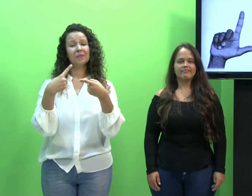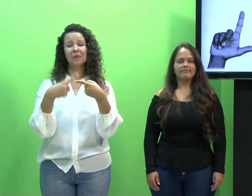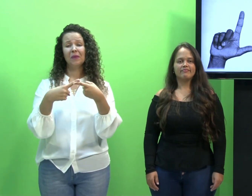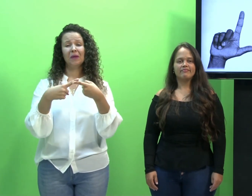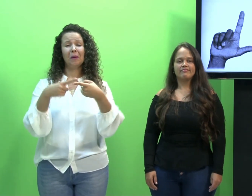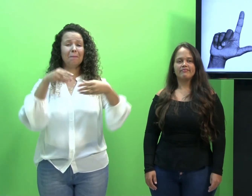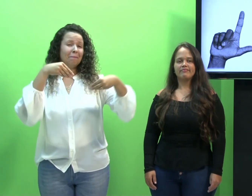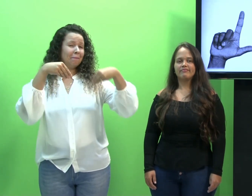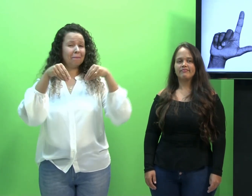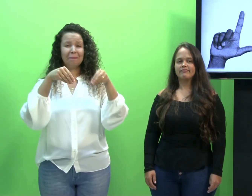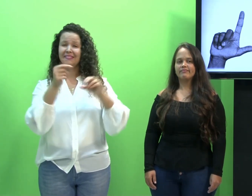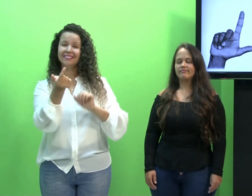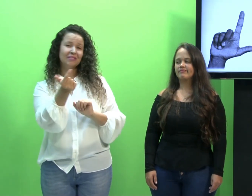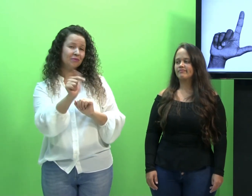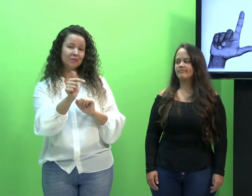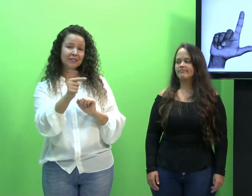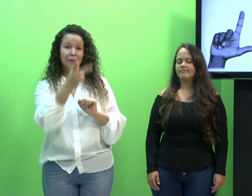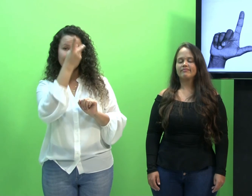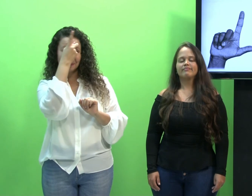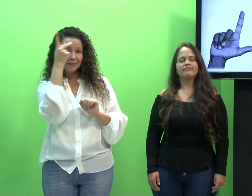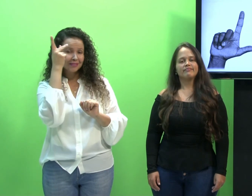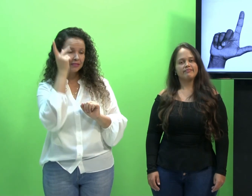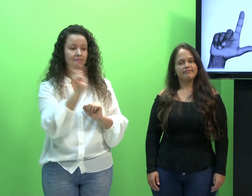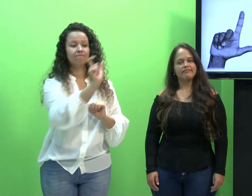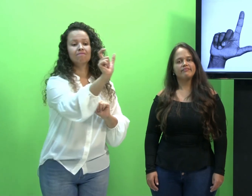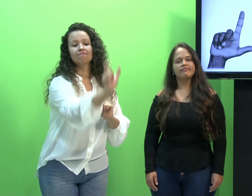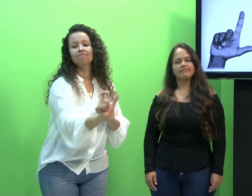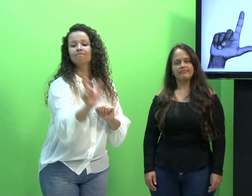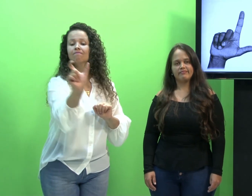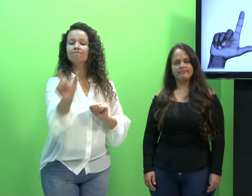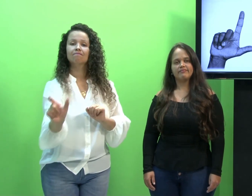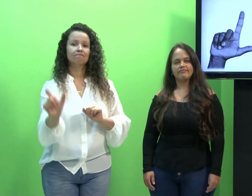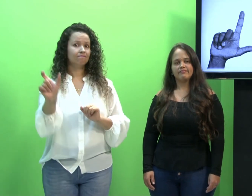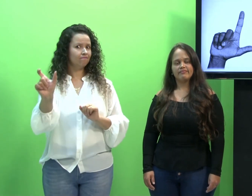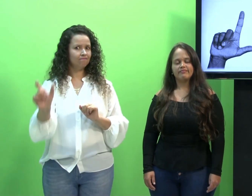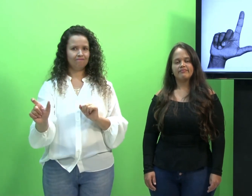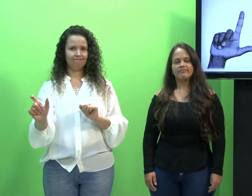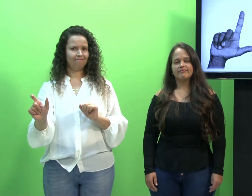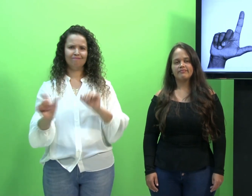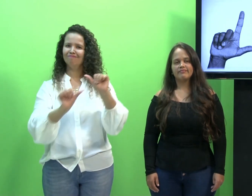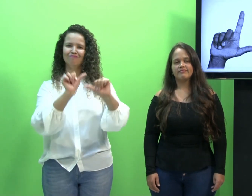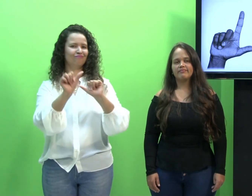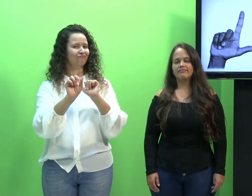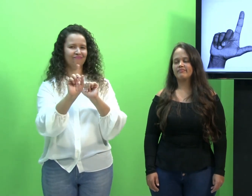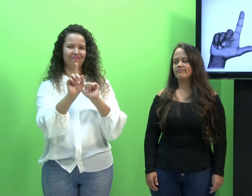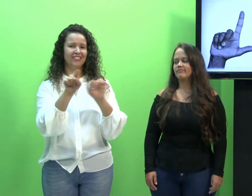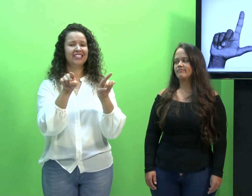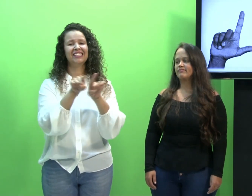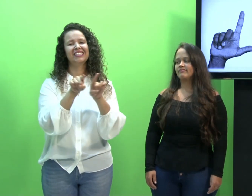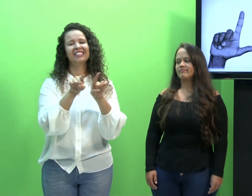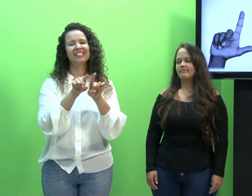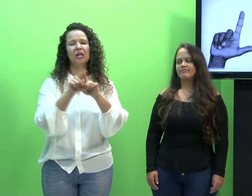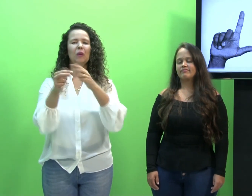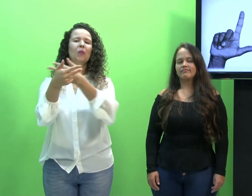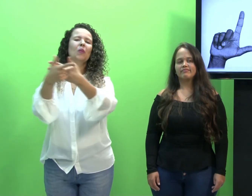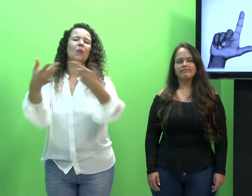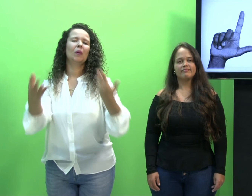apresentar flexão quanto à pessoa. Eles também não incorporam instrumentos e